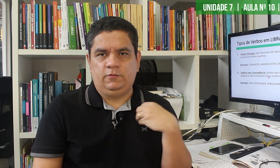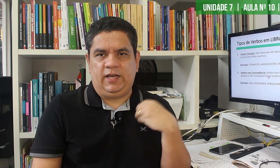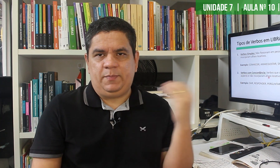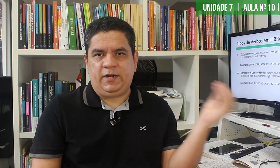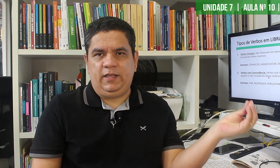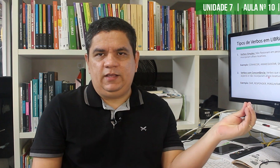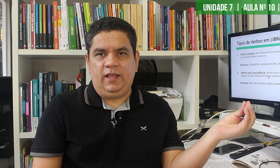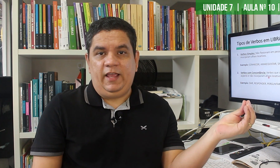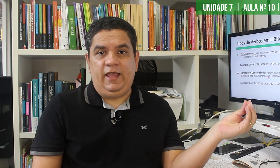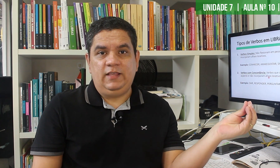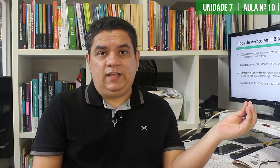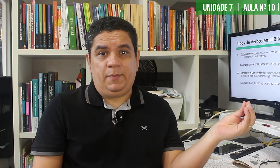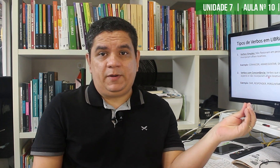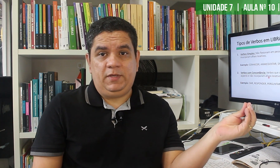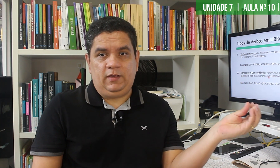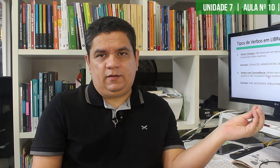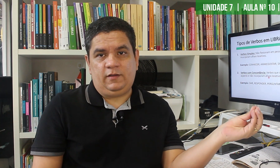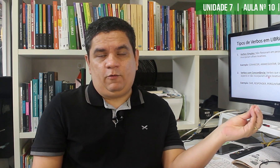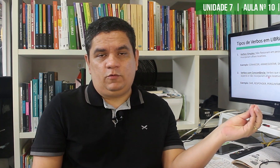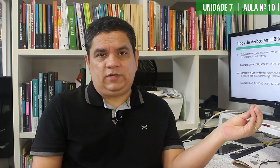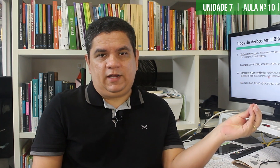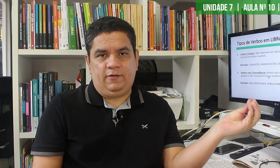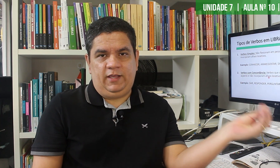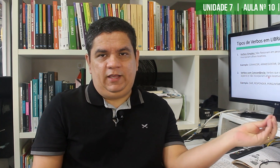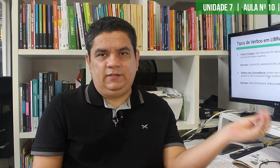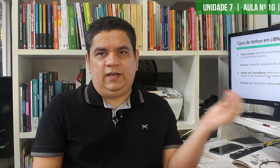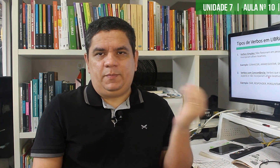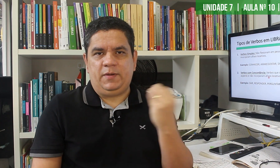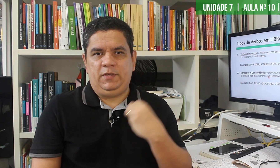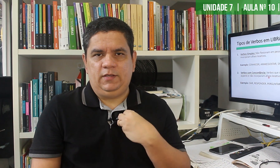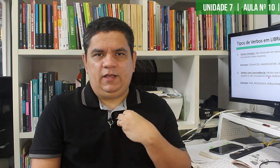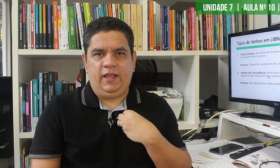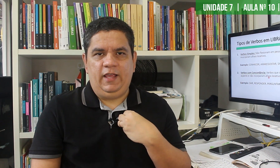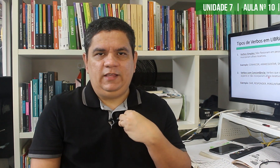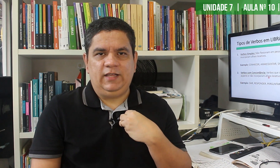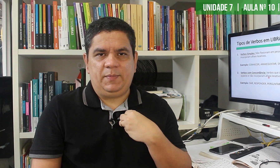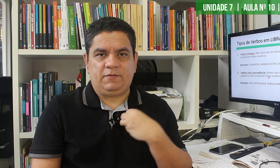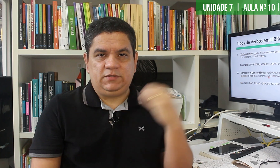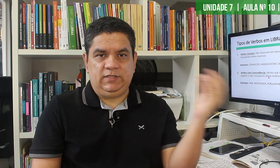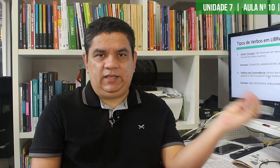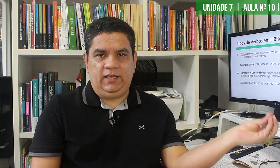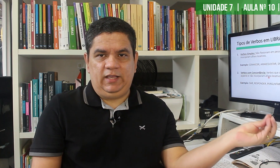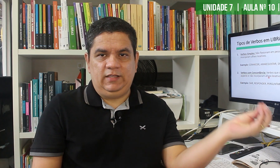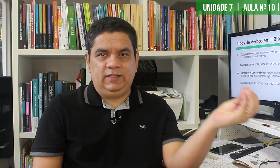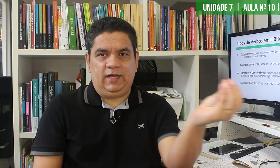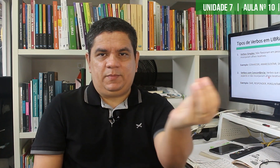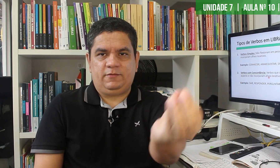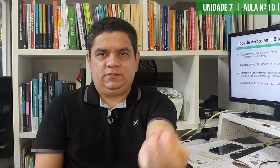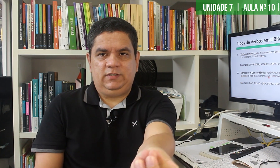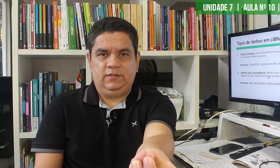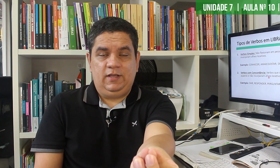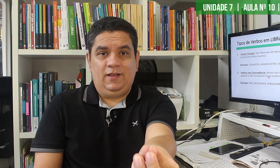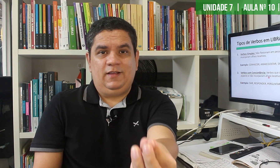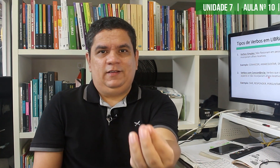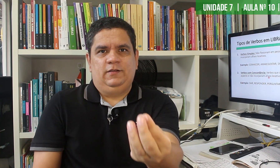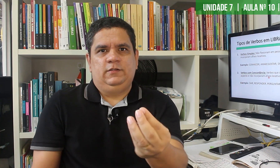dar para ele dar para mim, é o contrário, ele dar para mim, ele dar para você, ele dar para você. Deu